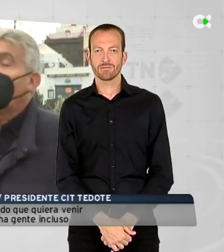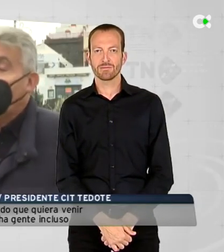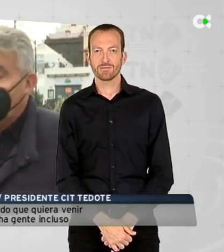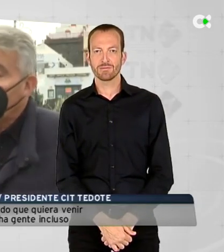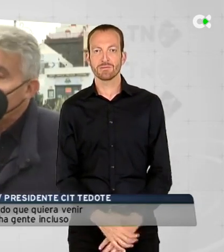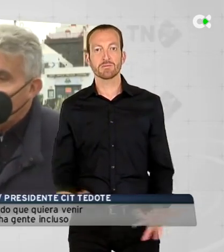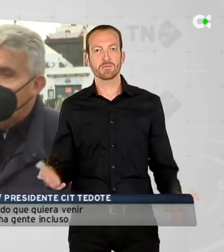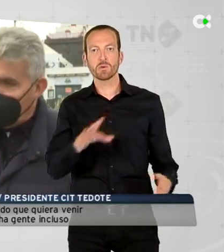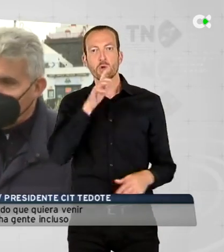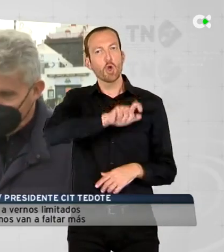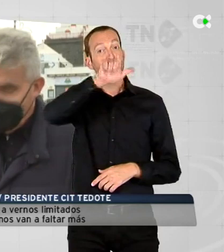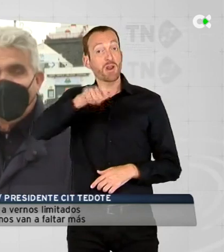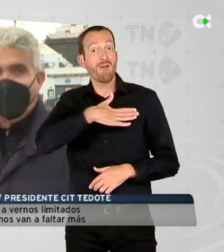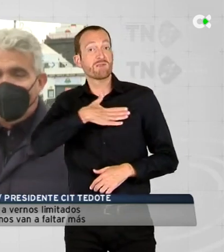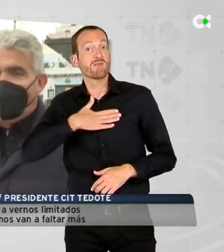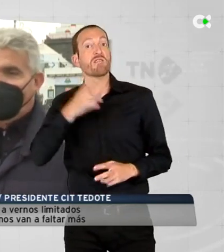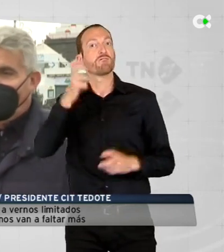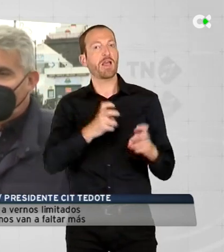Pensando que quiera venir mucha gente, incluso,